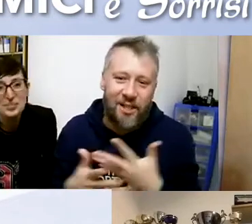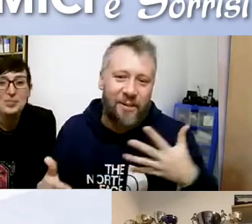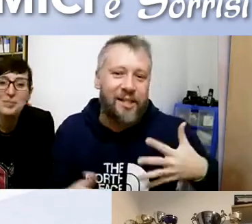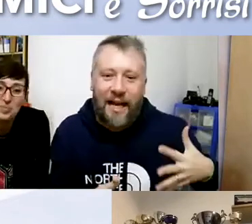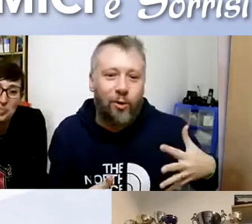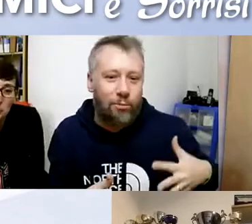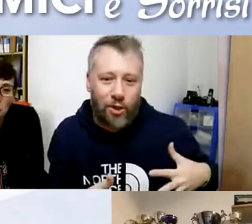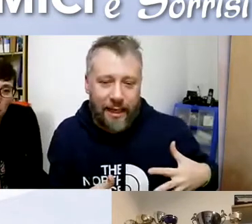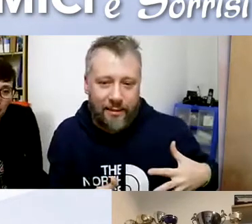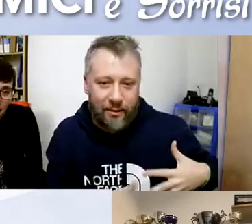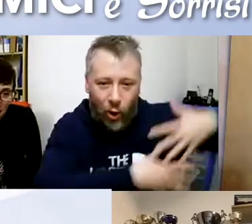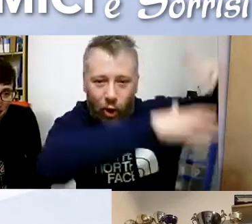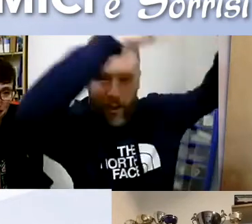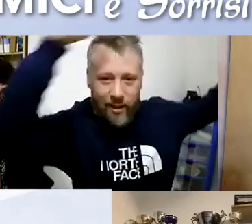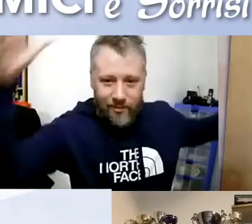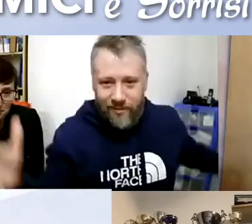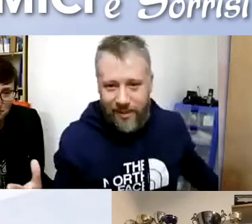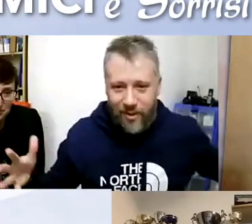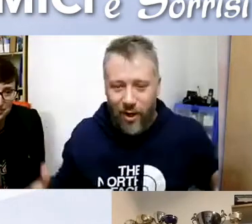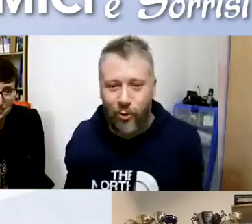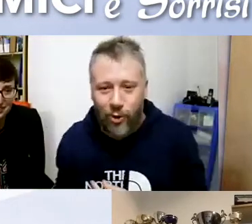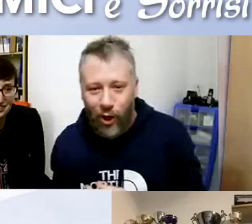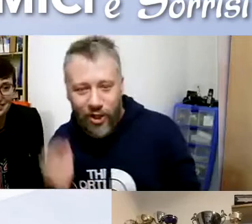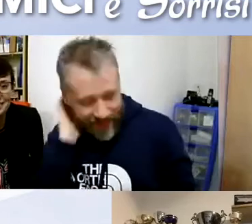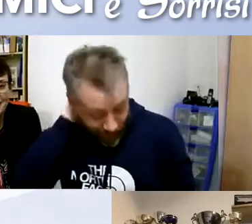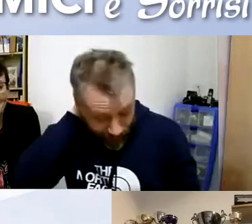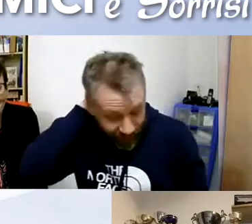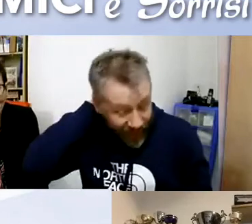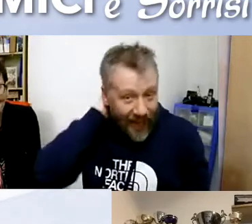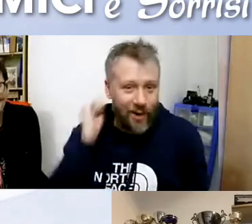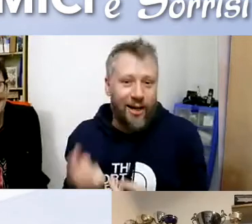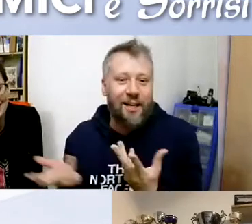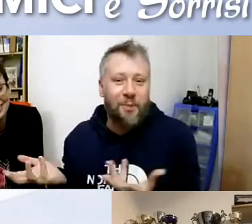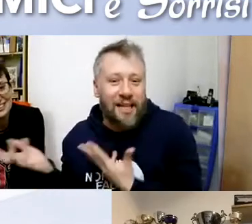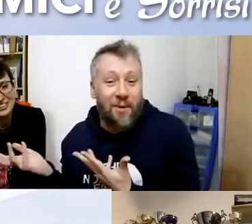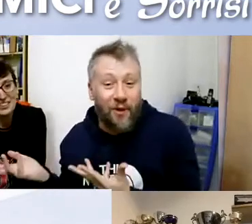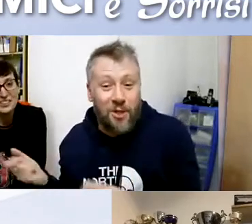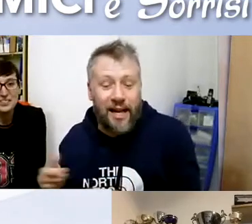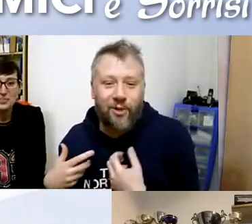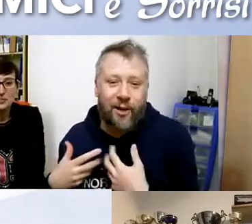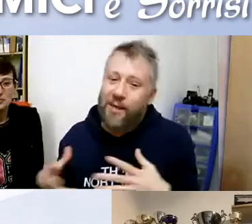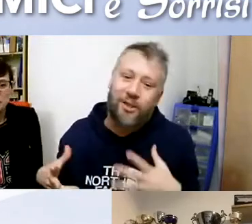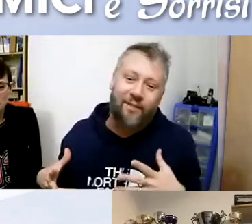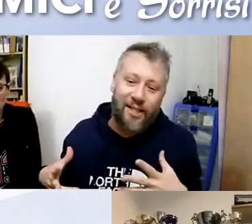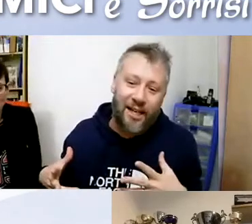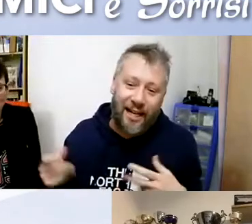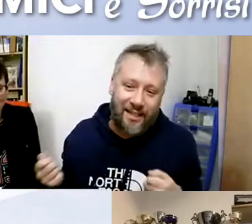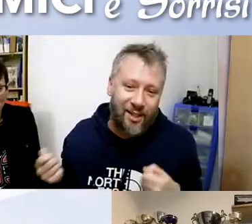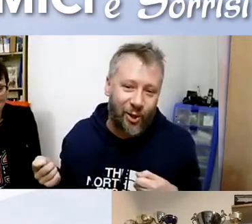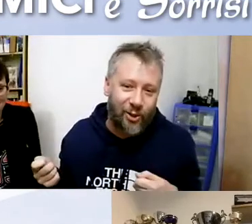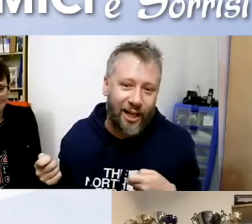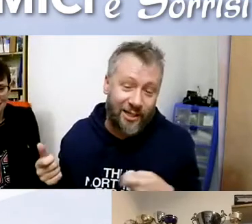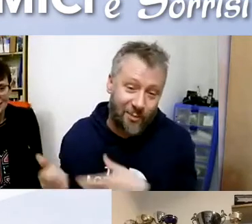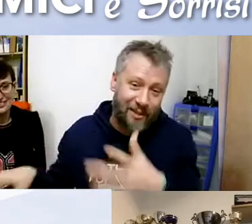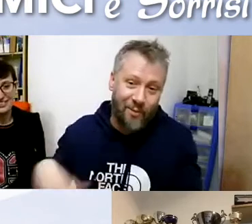80 kg praticamente, cioè se ci stanno in una borsetta, troll, nel senso, in un ci stanno. Allora, li portiamo a fare un giretto e quando siamo vicini a casa